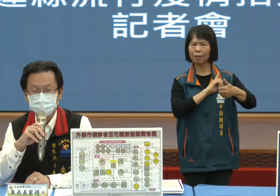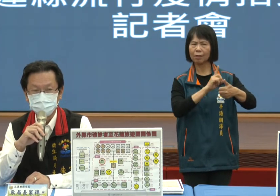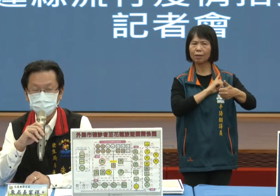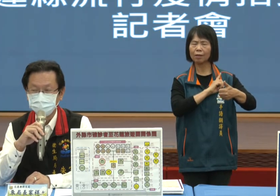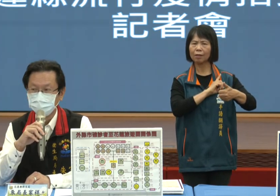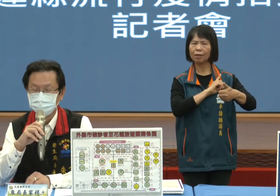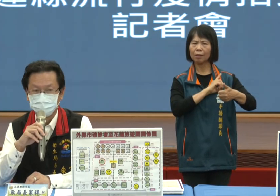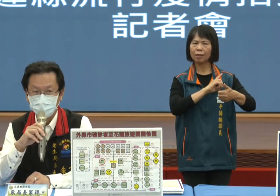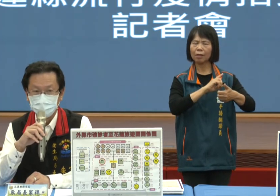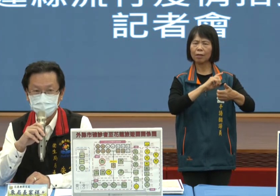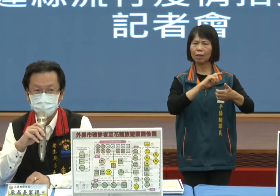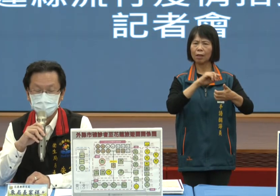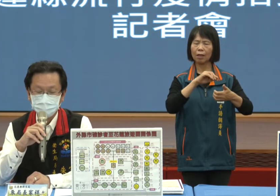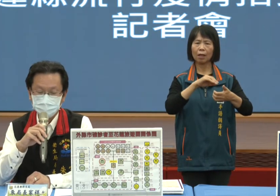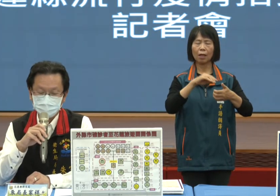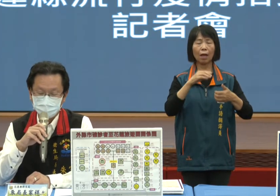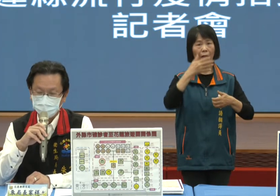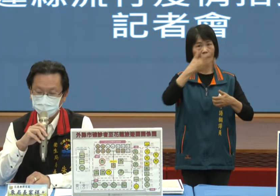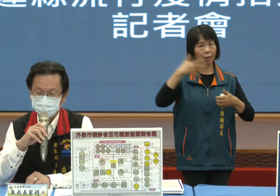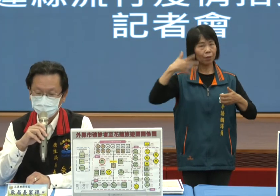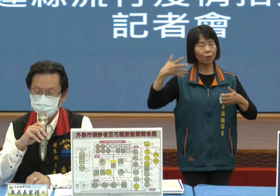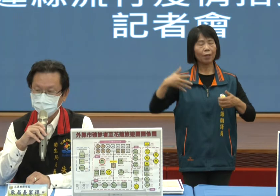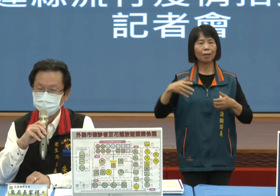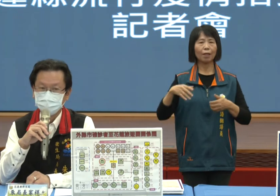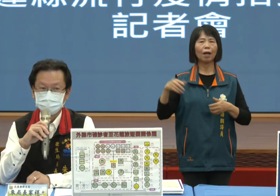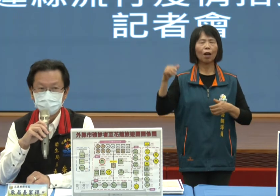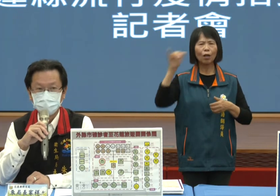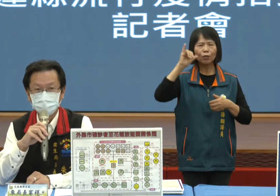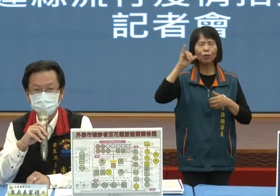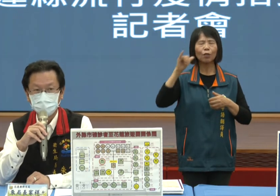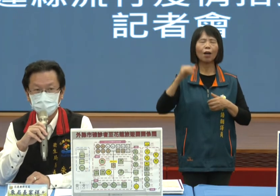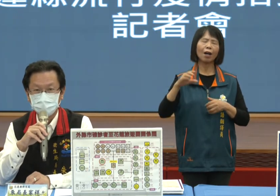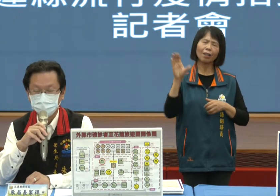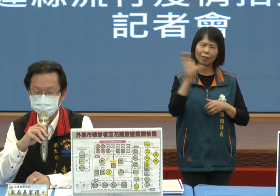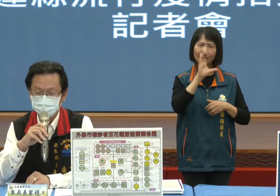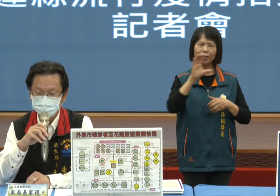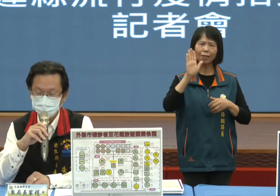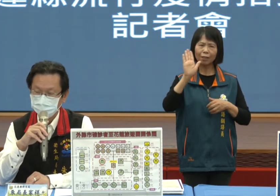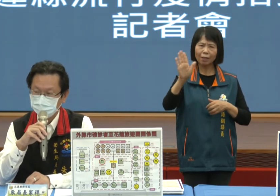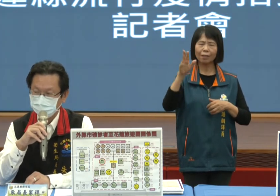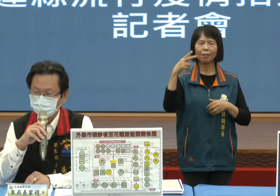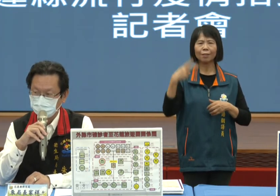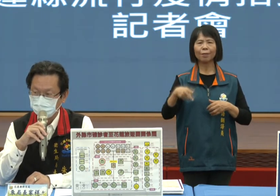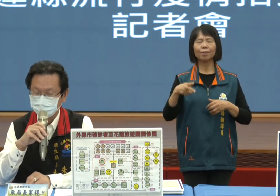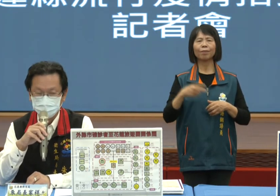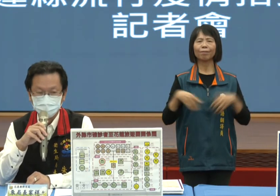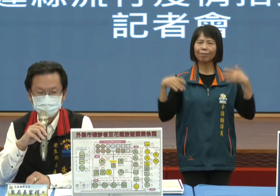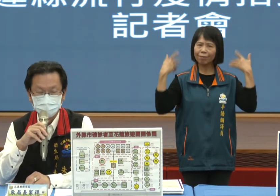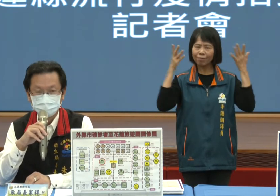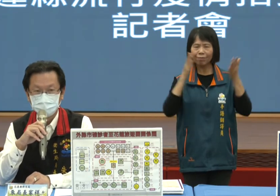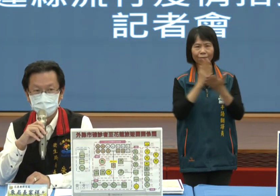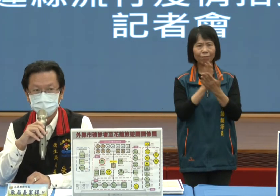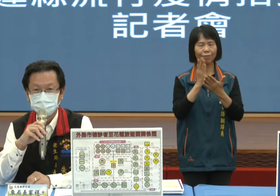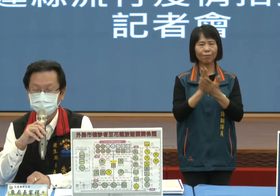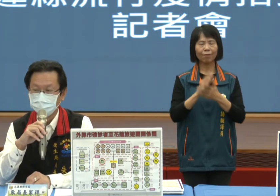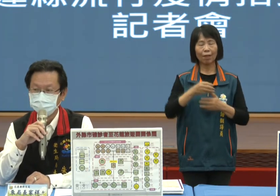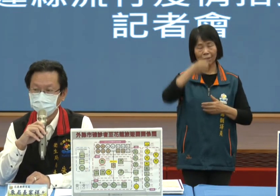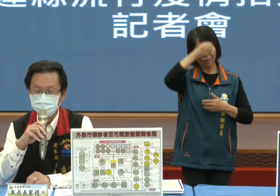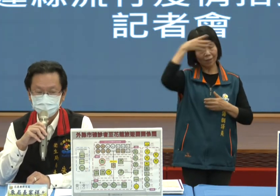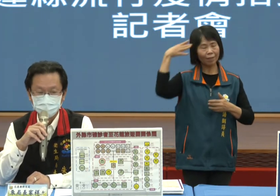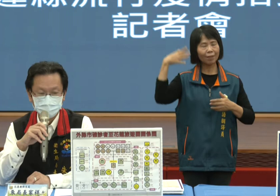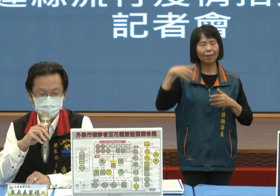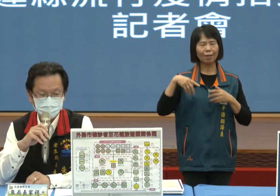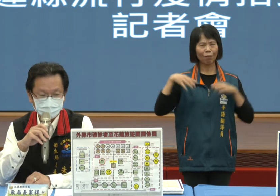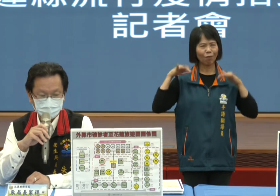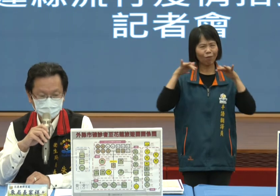酒店、音乐酒吧，那所以里面又有唱歌，可能又 有跳舞等等，所以是一个年轻人喜欢去